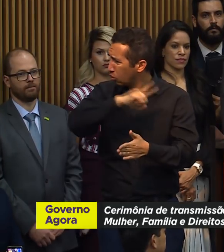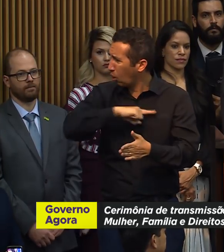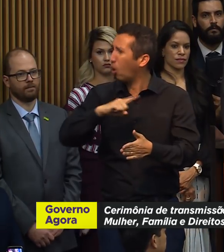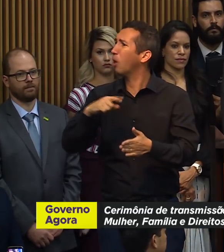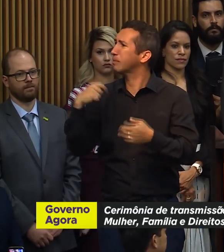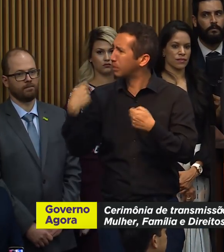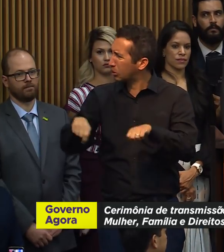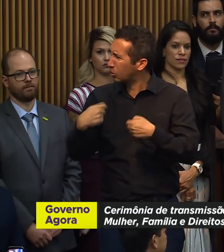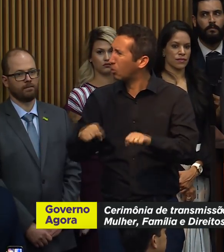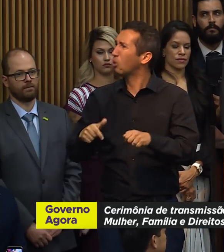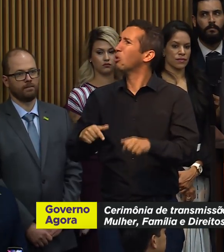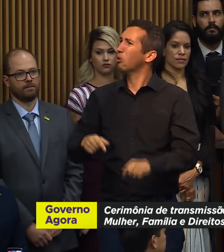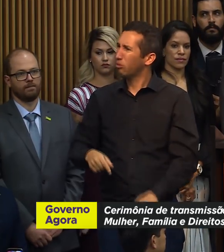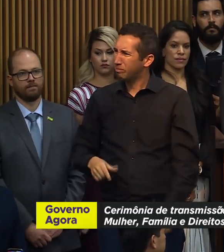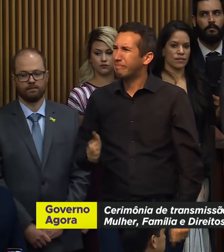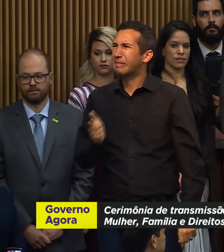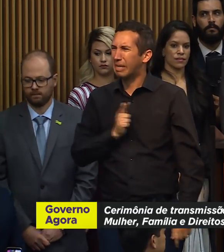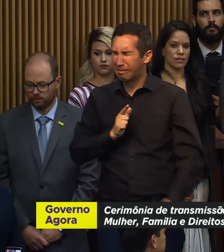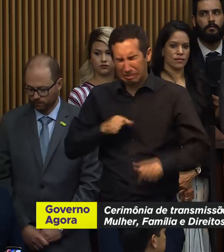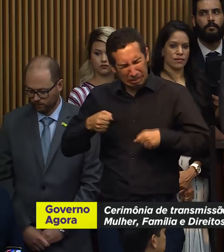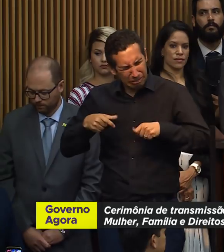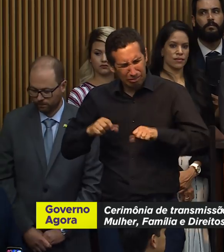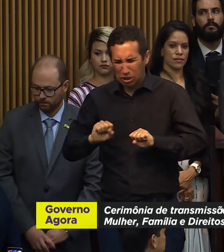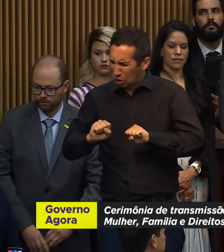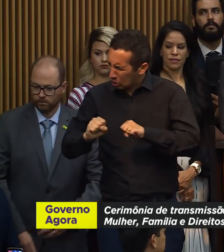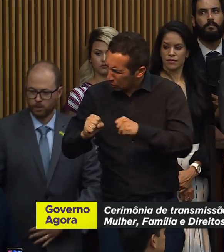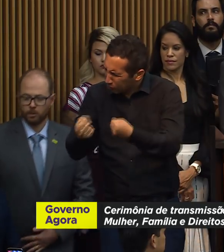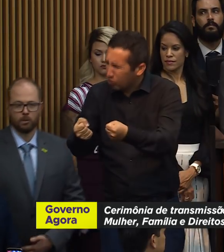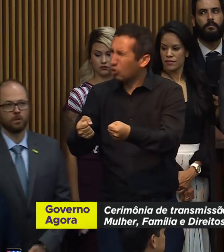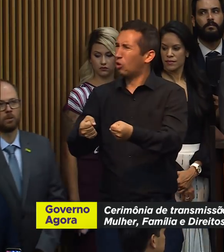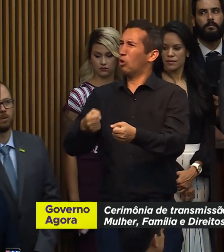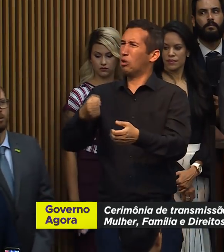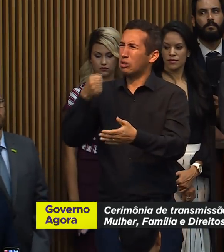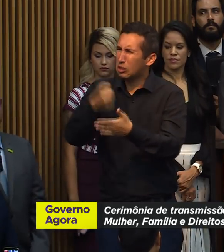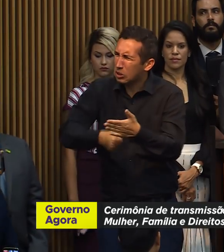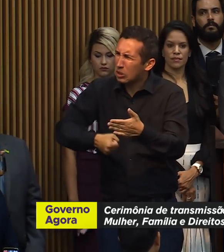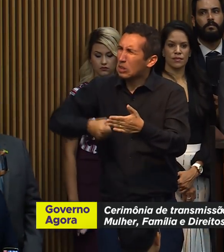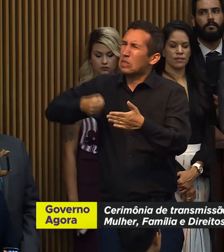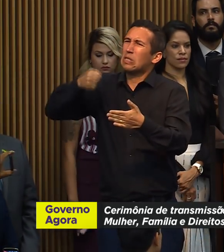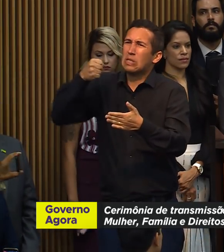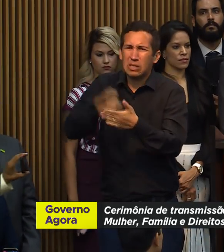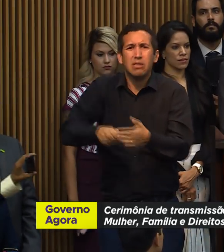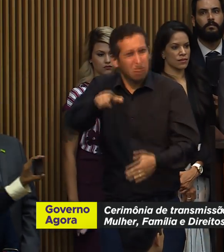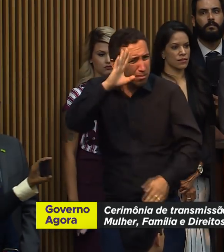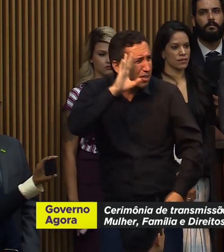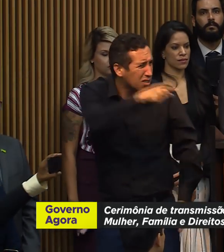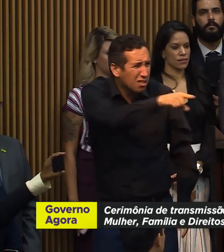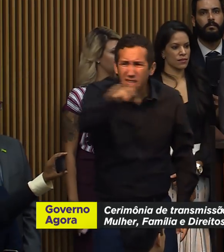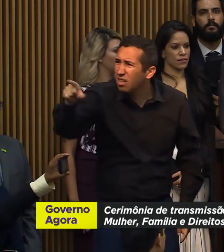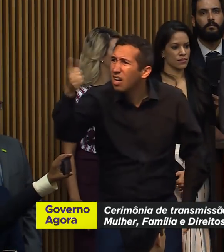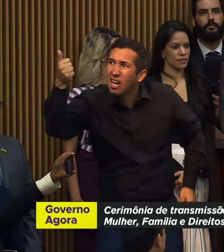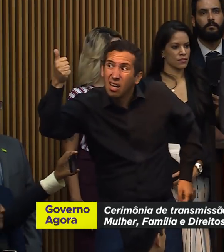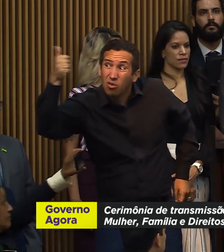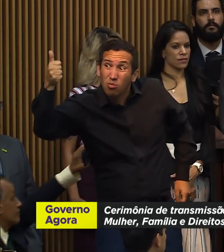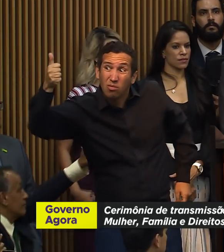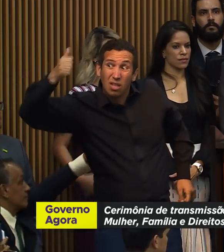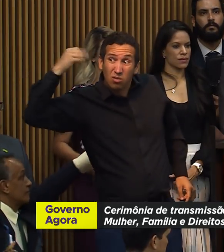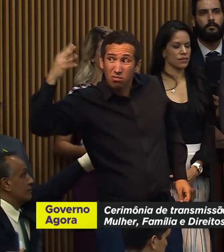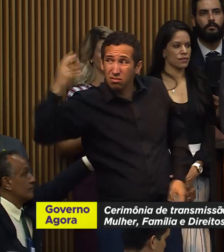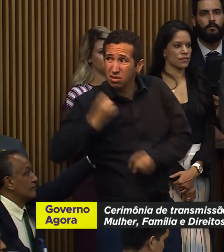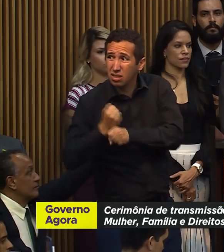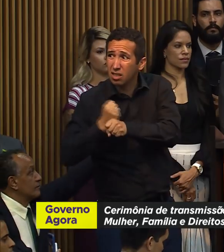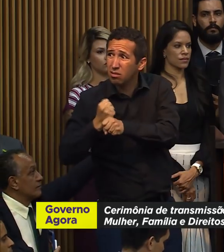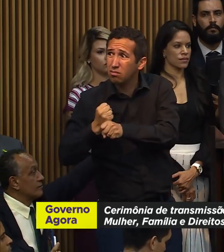tivemos que enfrentar. E os parlamentares comprometidos com as pessoas com deficiência. Consegue imaginar? 14 anos para aprovar uma lei